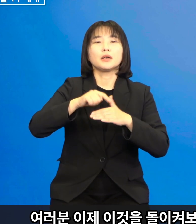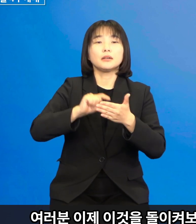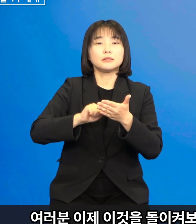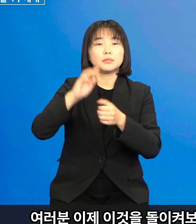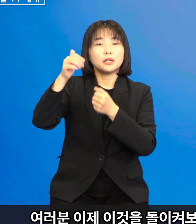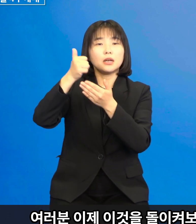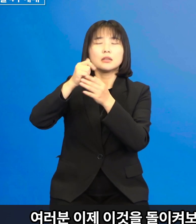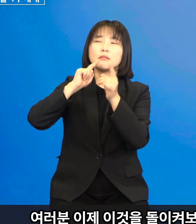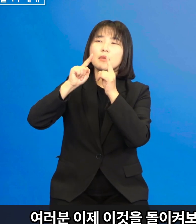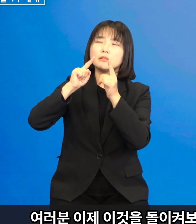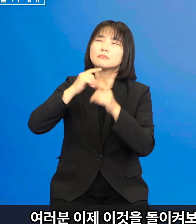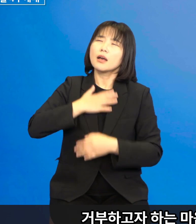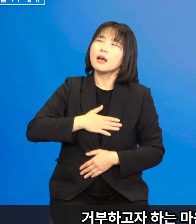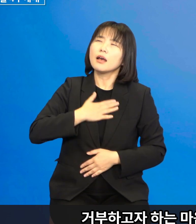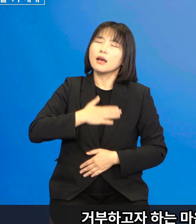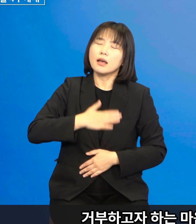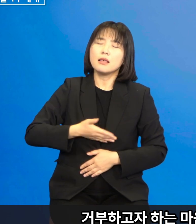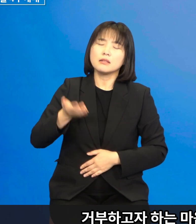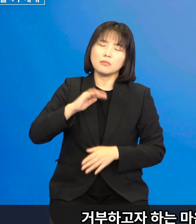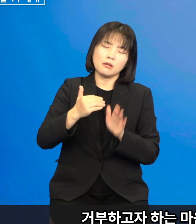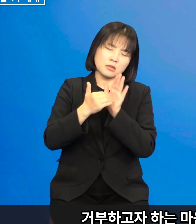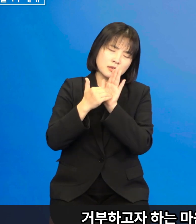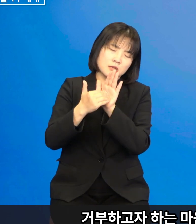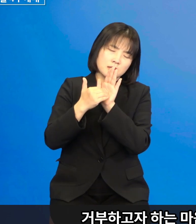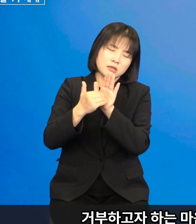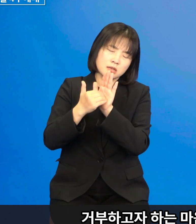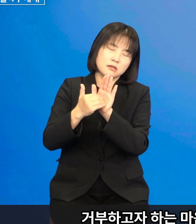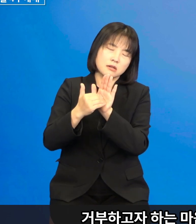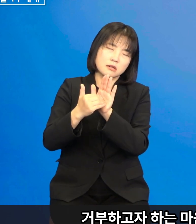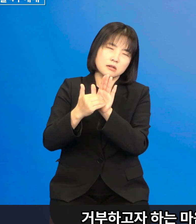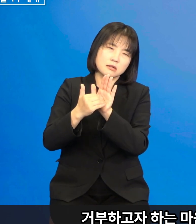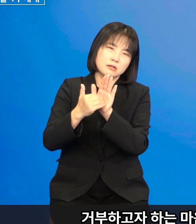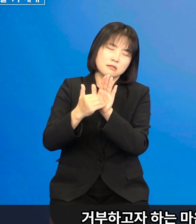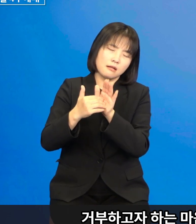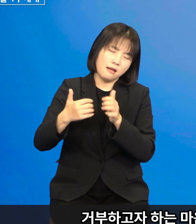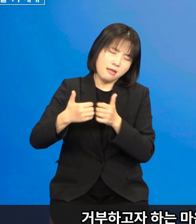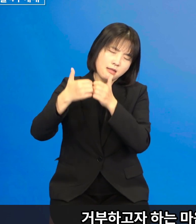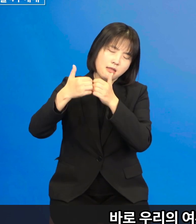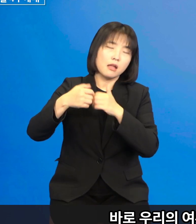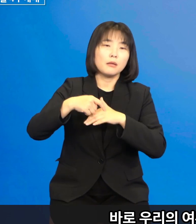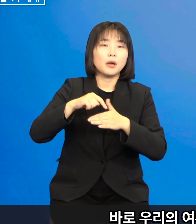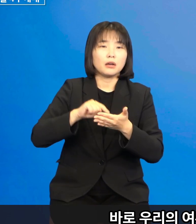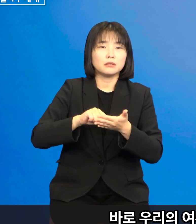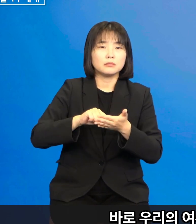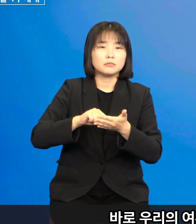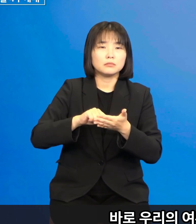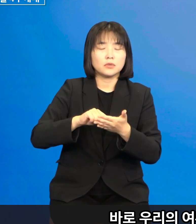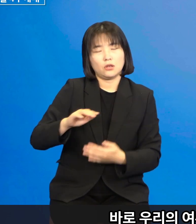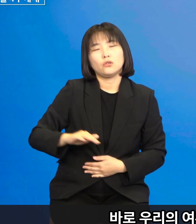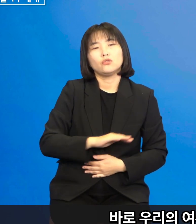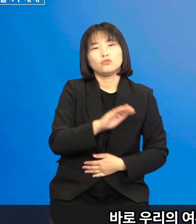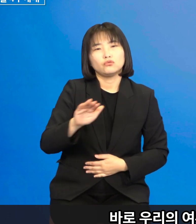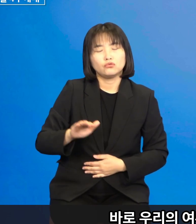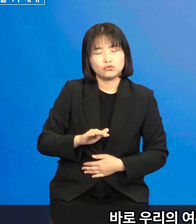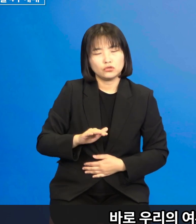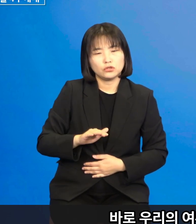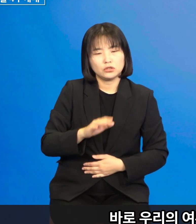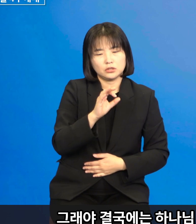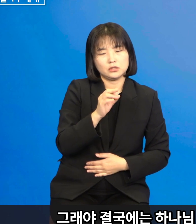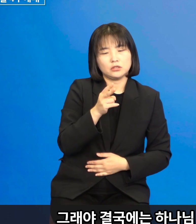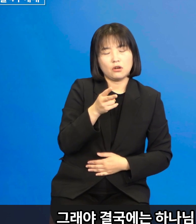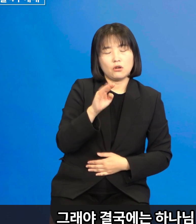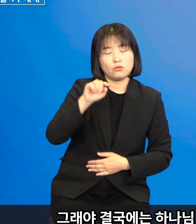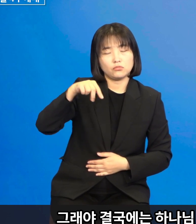하나님 말씀을 알지만 거부하고자 하는 마음, 반역하고자 하는 마음이 바로 우리의 여부수족과 같은